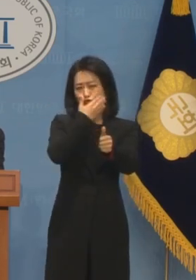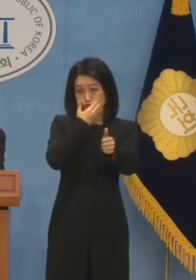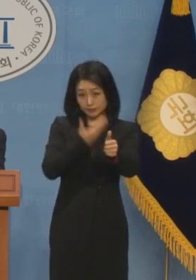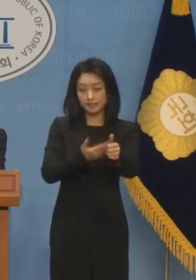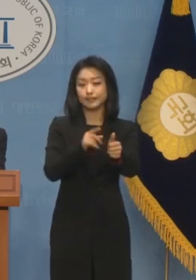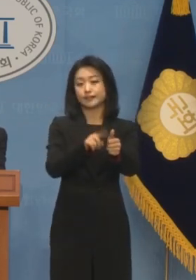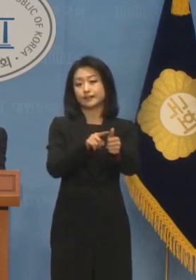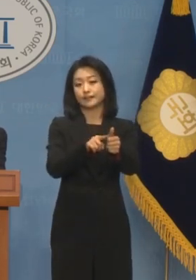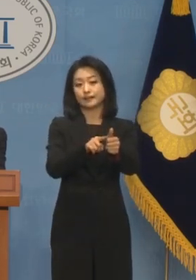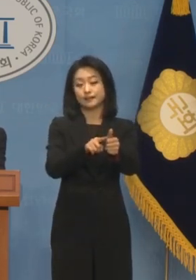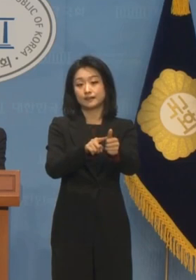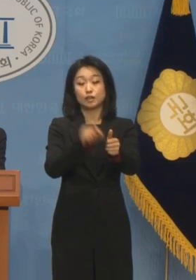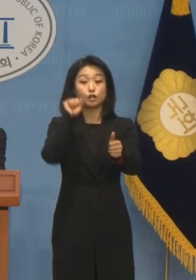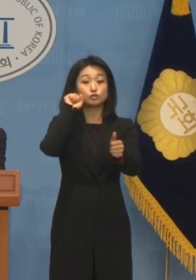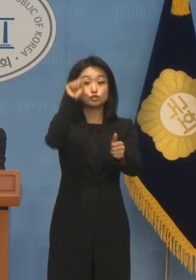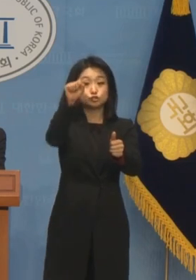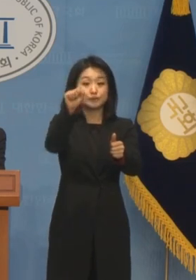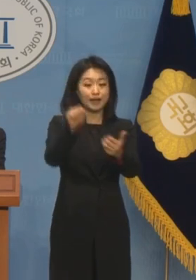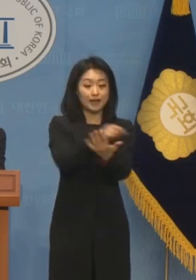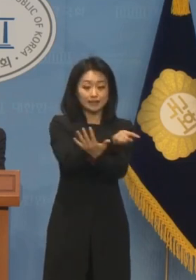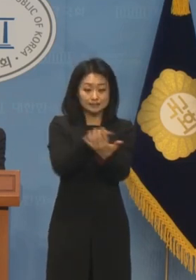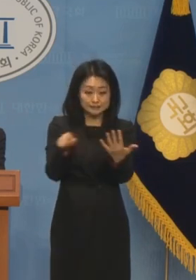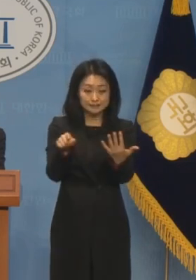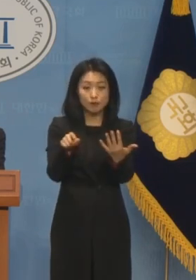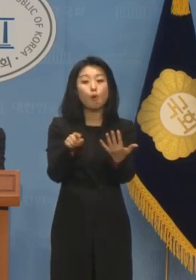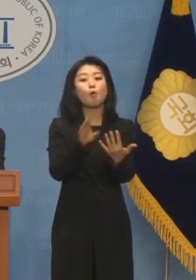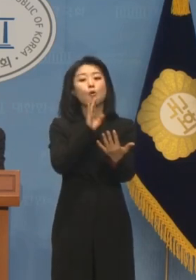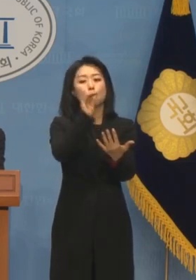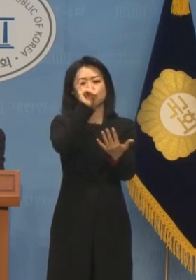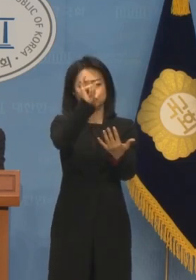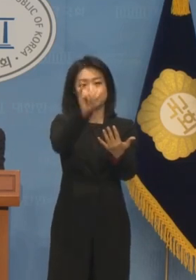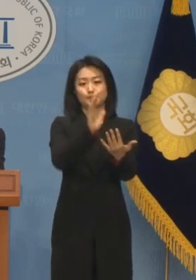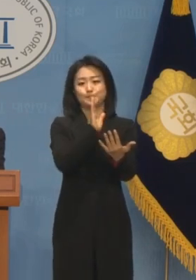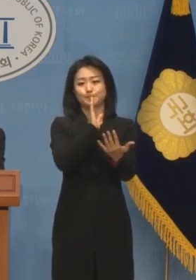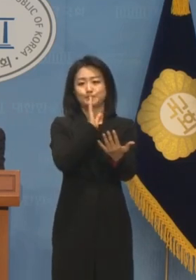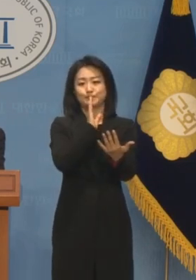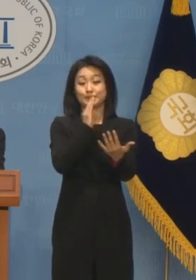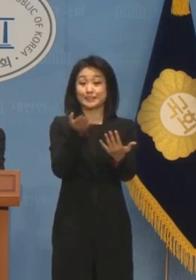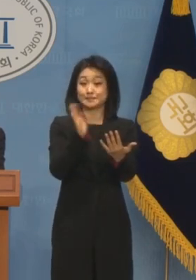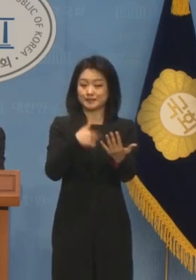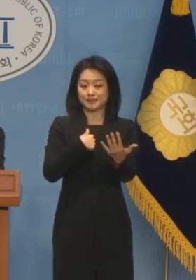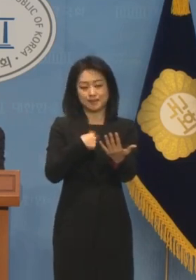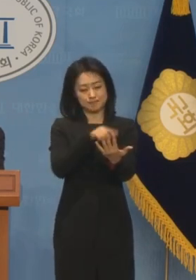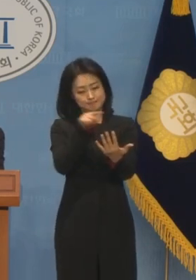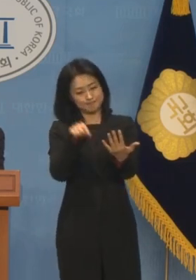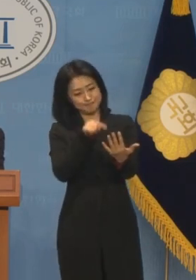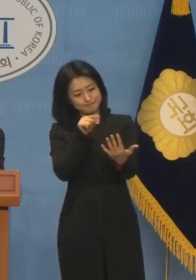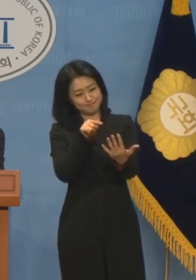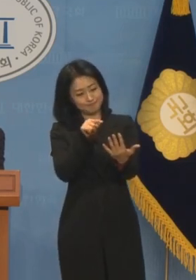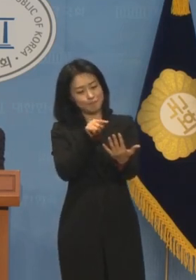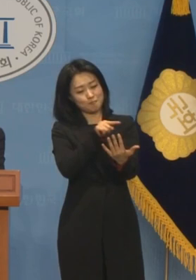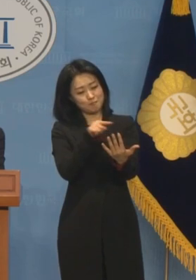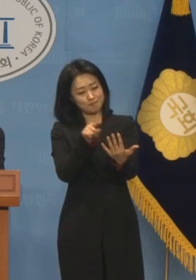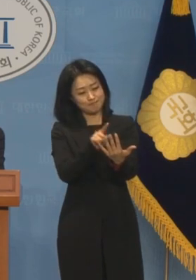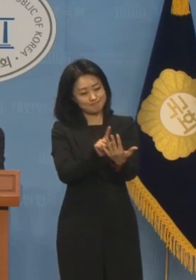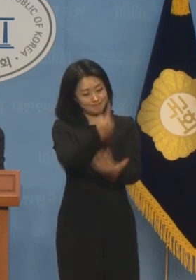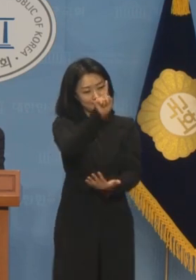때 출마하신 5분 모두 훌륭하시지만 저는 허은하